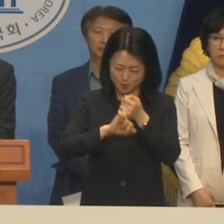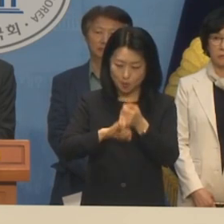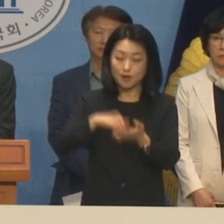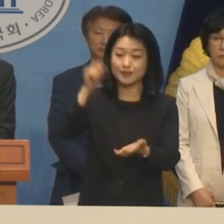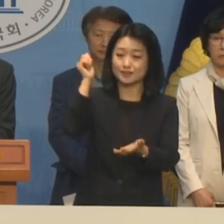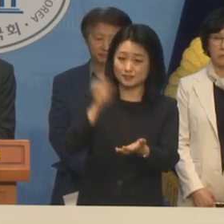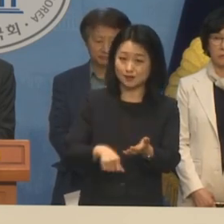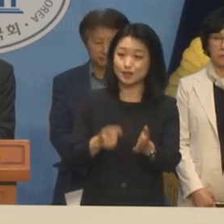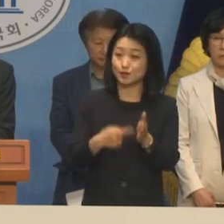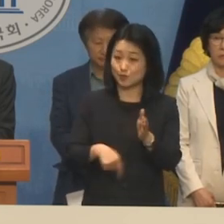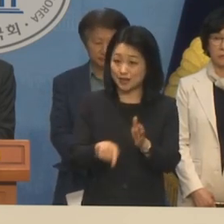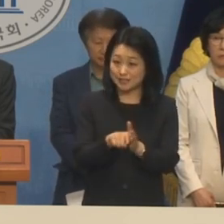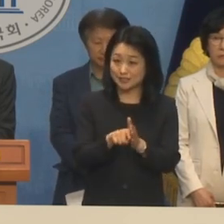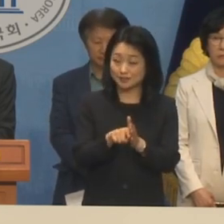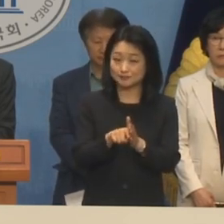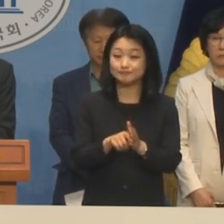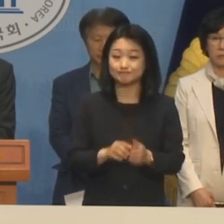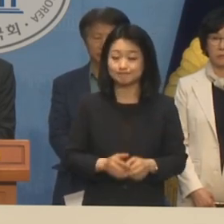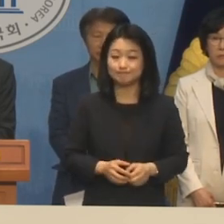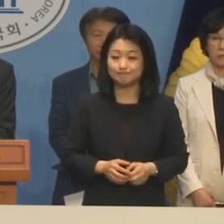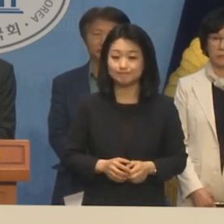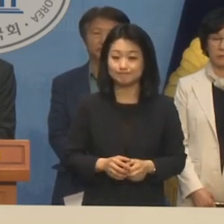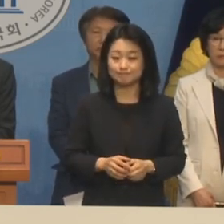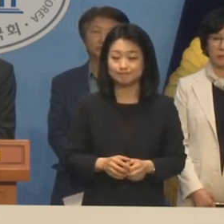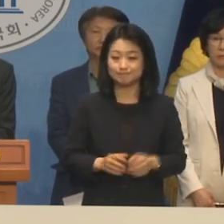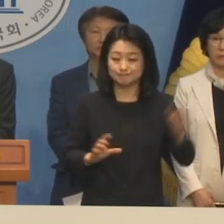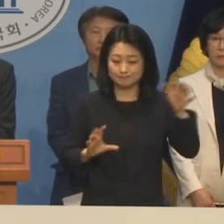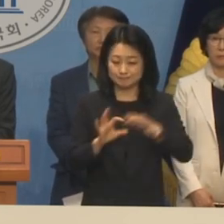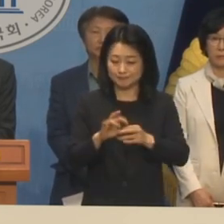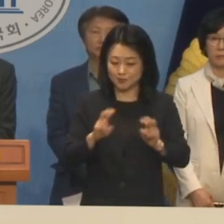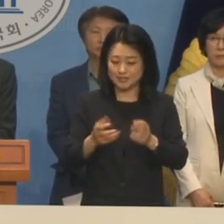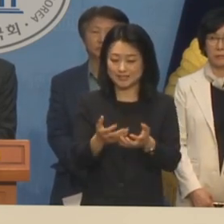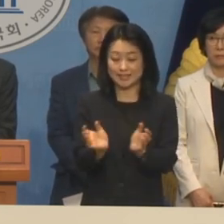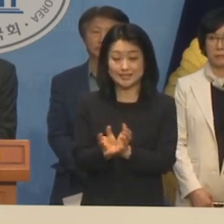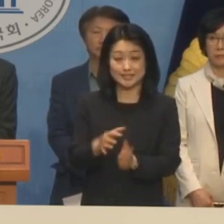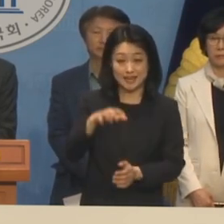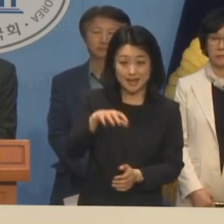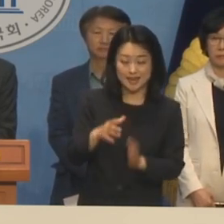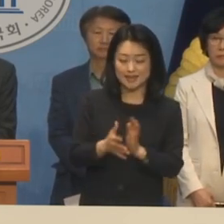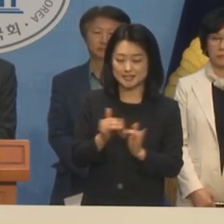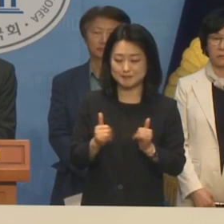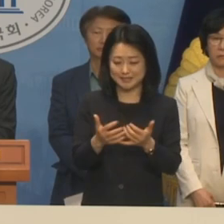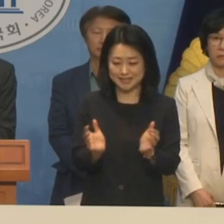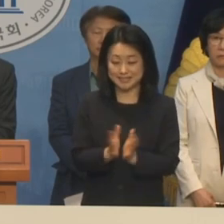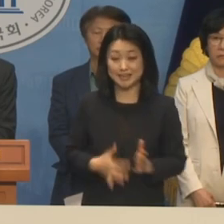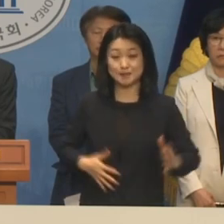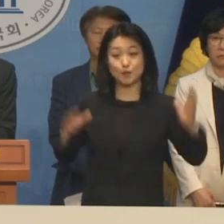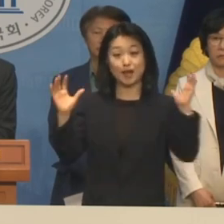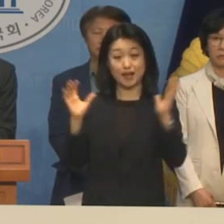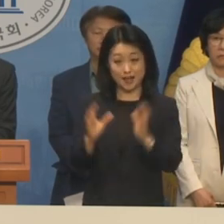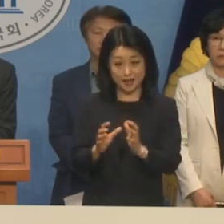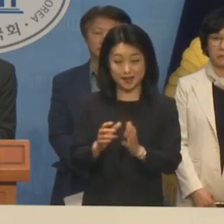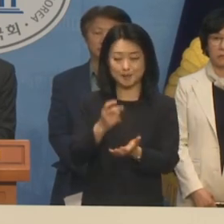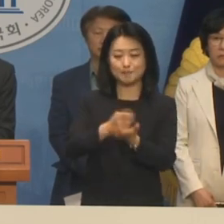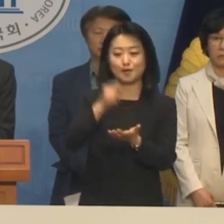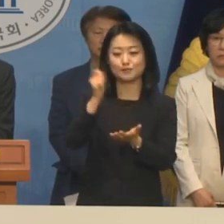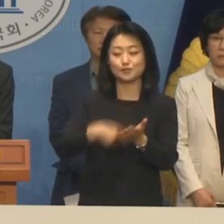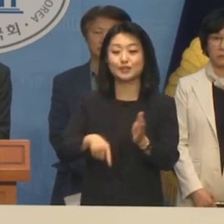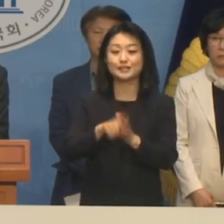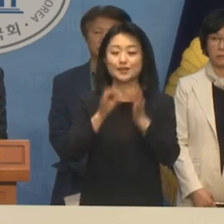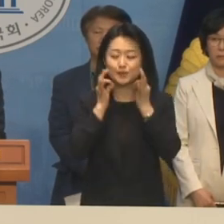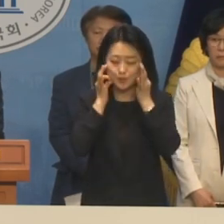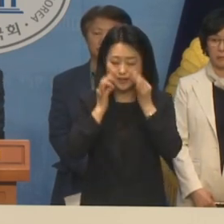수 있도록 우리 가맹점주 협의회를 포함한 관련 단체들과 시민단체들과 힘을 모아서 꼭 처리될 수 있도록